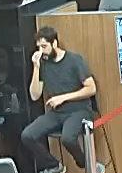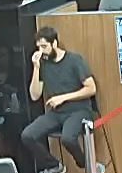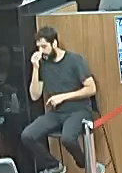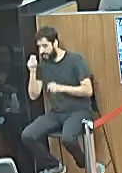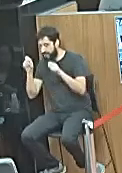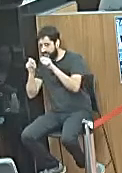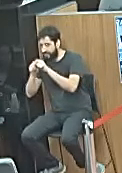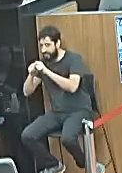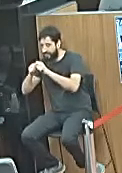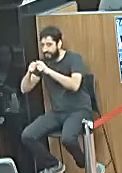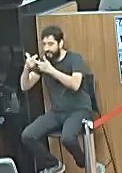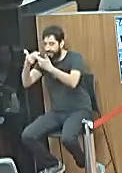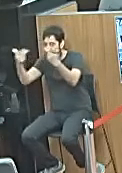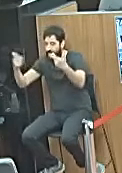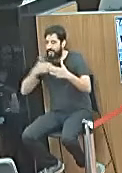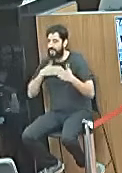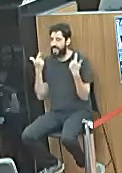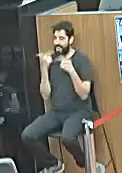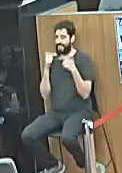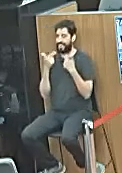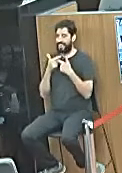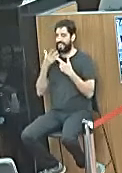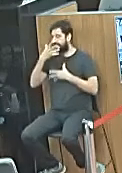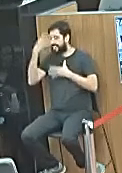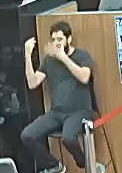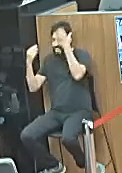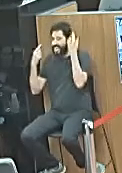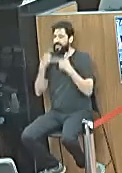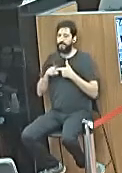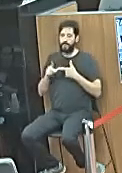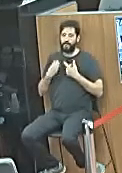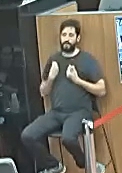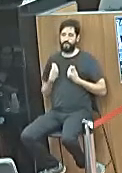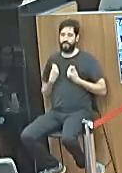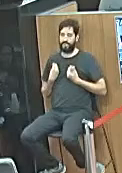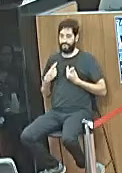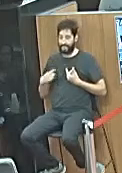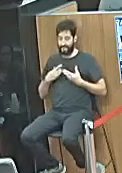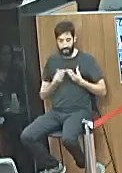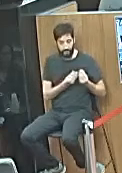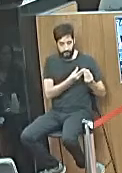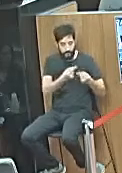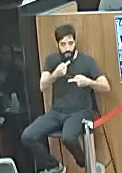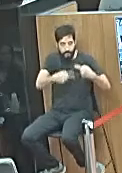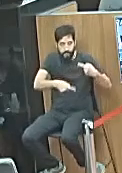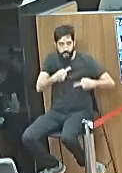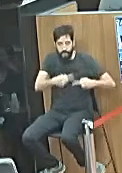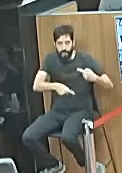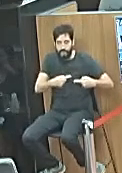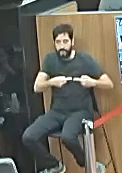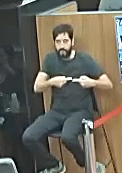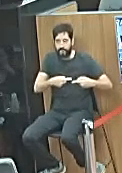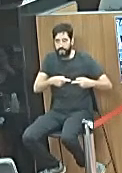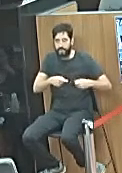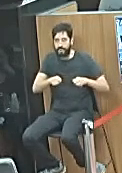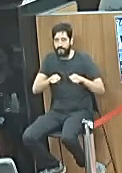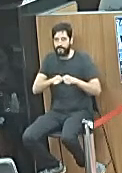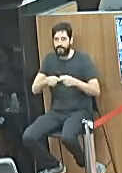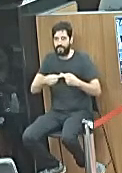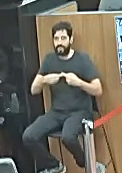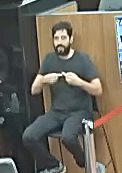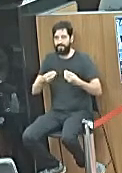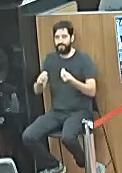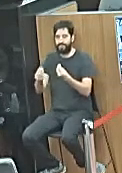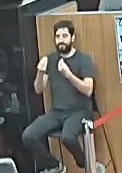esquecer de muitos problemas né e tem muitos políticos que nos causa muitos